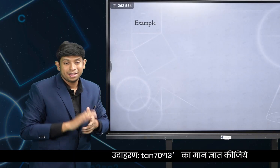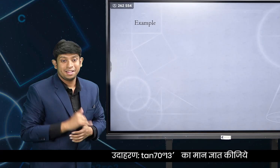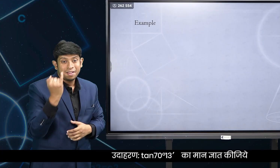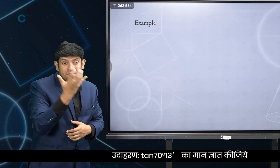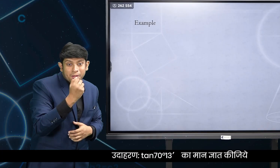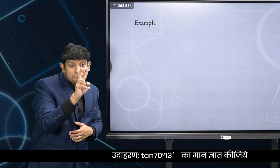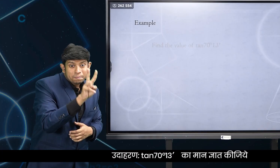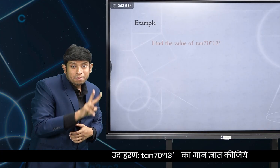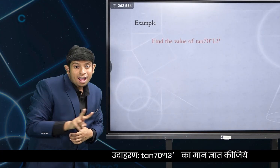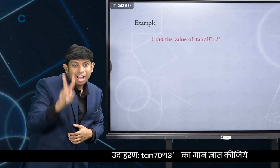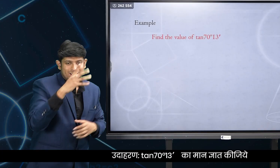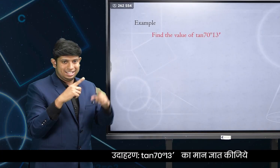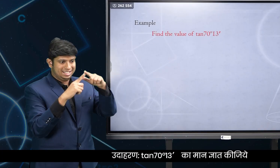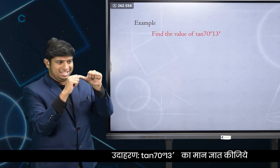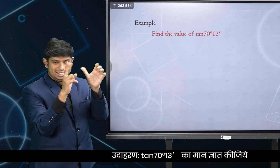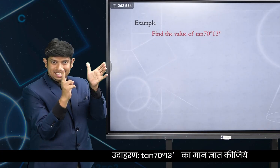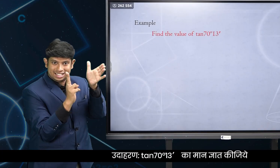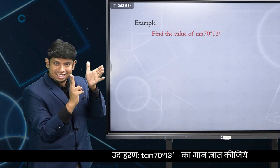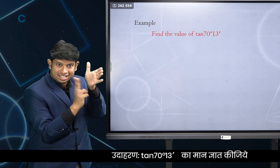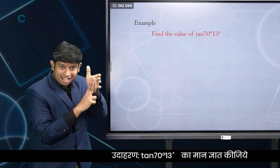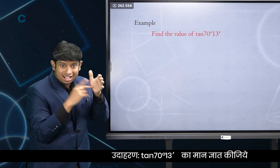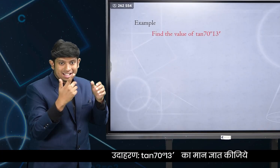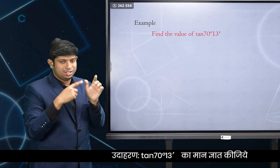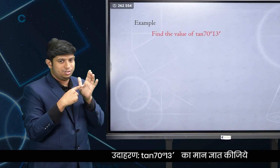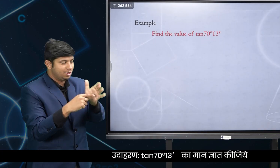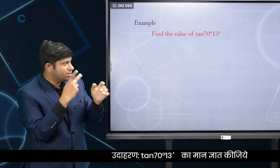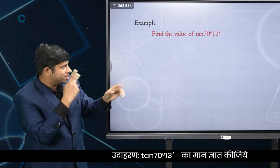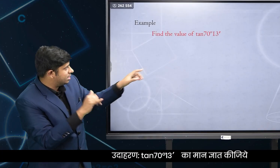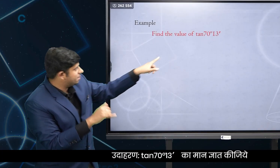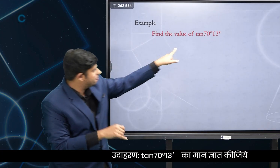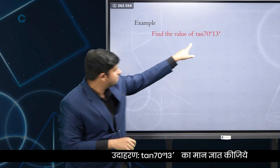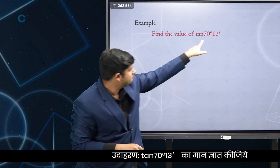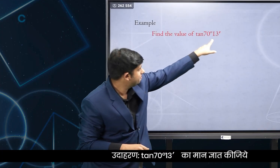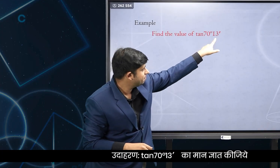उदाहरण tan 70 डिग्री 13 मिनट्स का मान ज्ञात कीजिए।